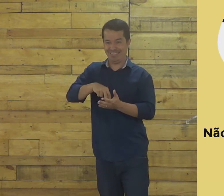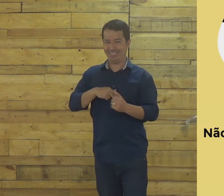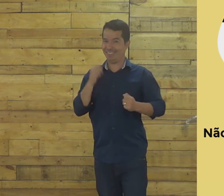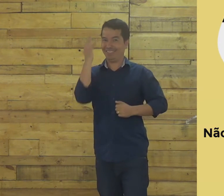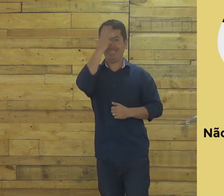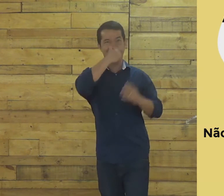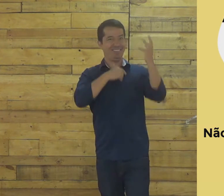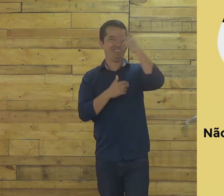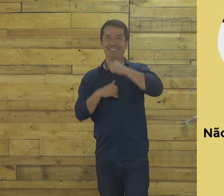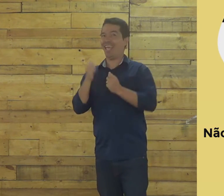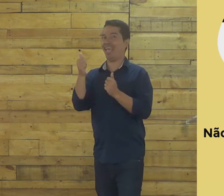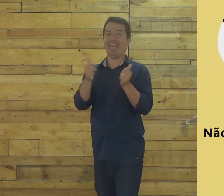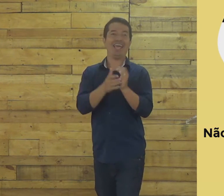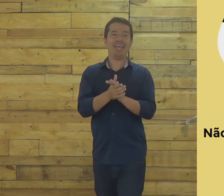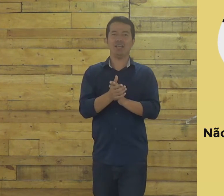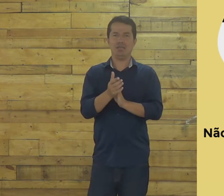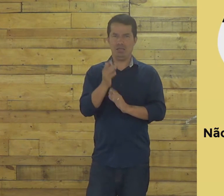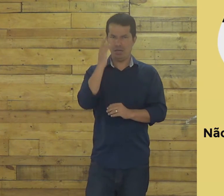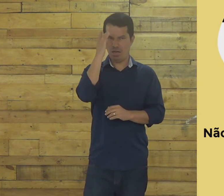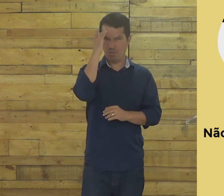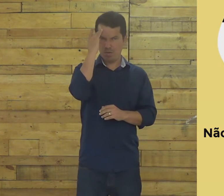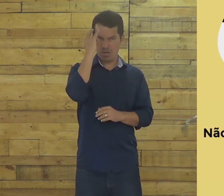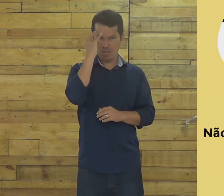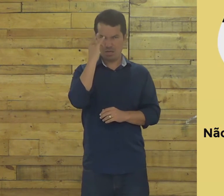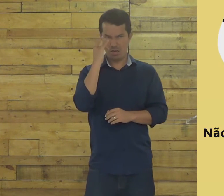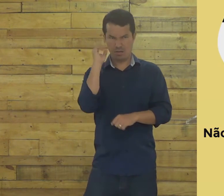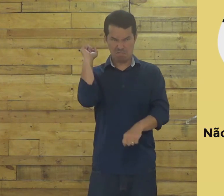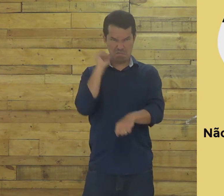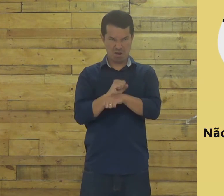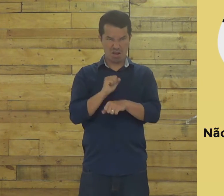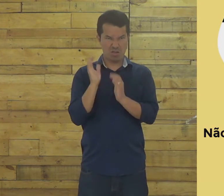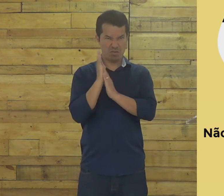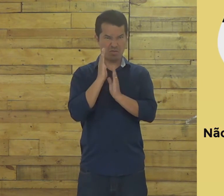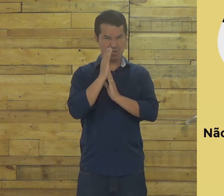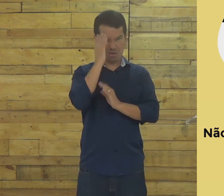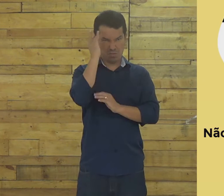louvor bonito, né? As pessoas estão aqui, e aí todo mundo canta.